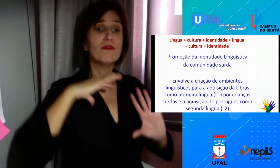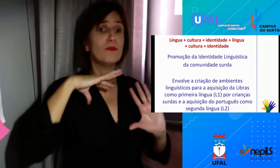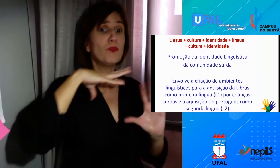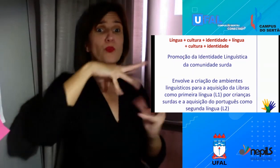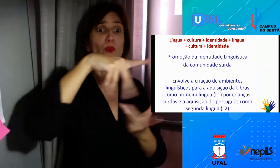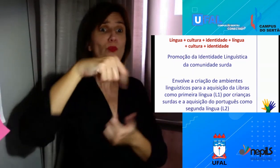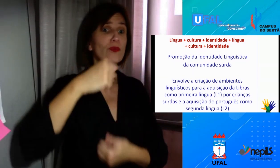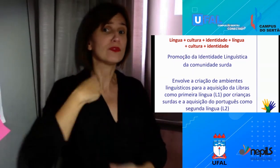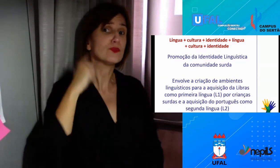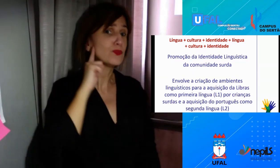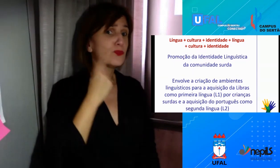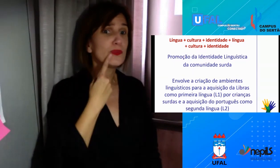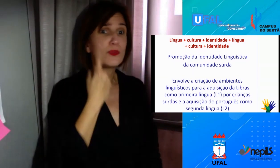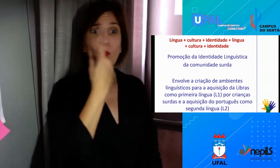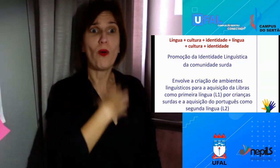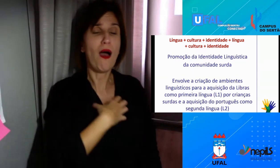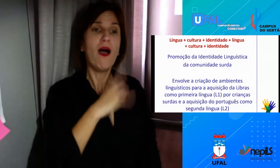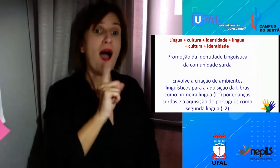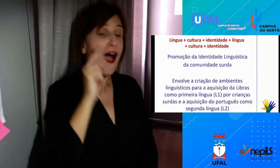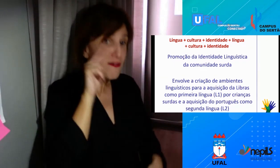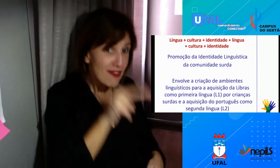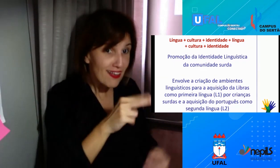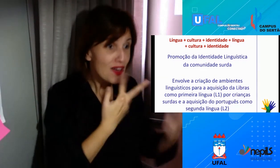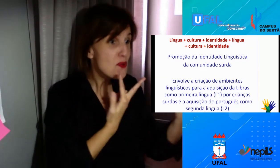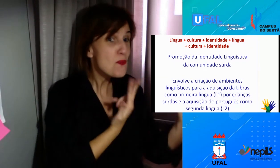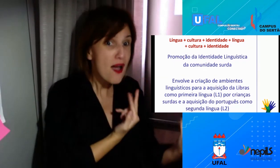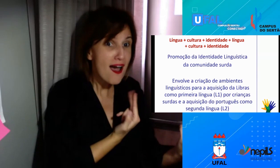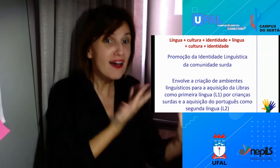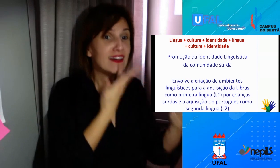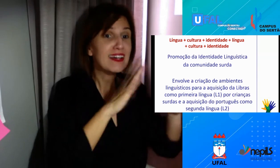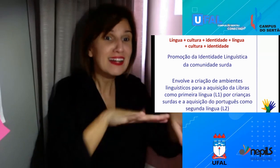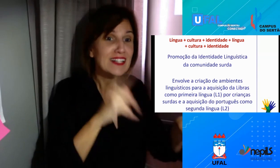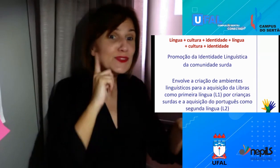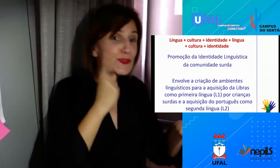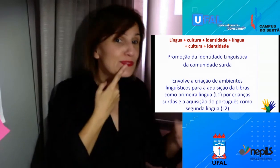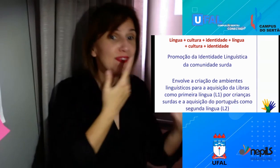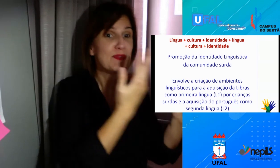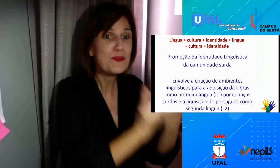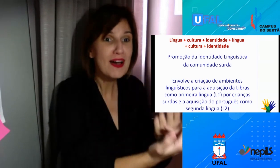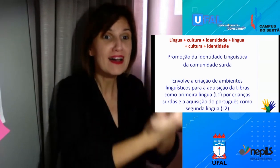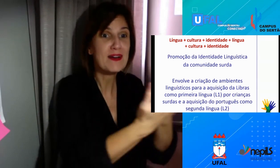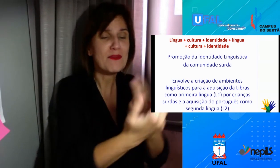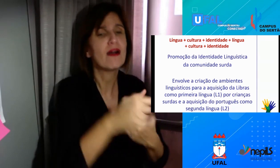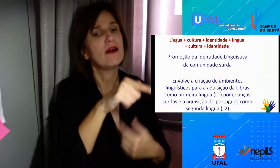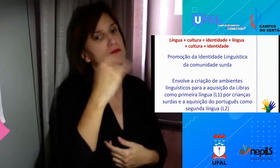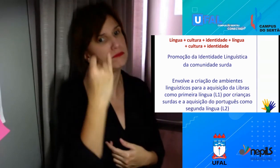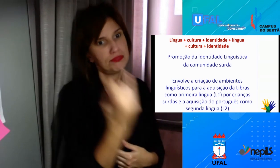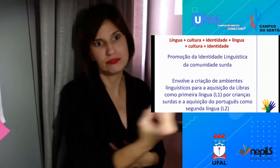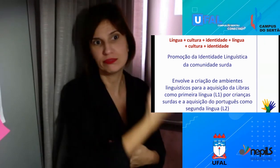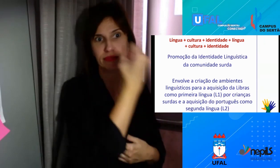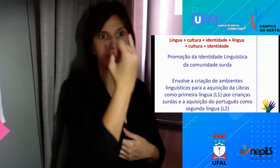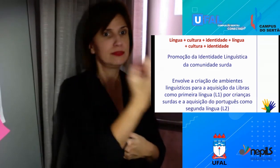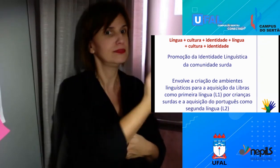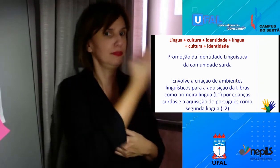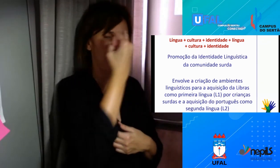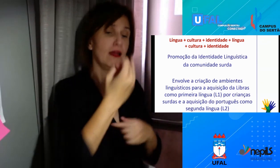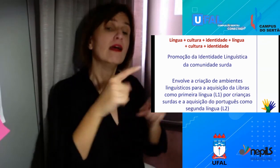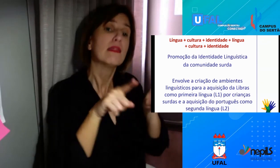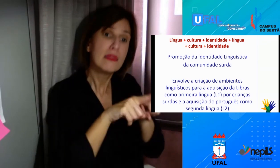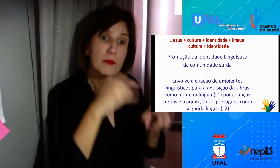das crianças sentem-se isoladas e acham que são únicas e que, por serem diferentes de